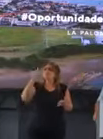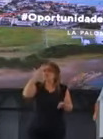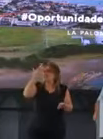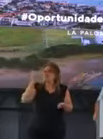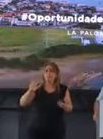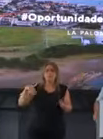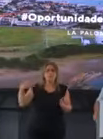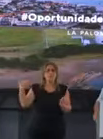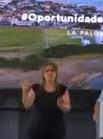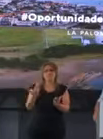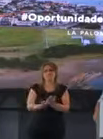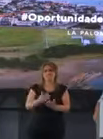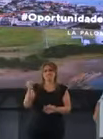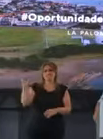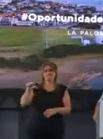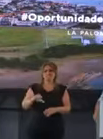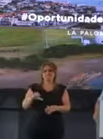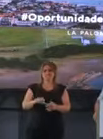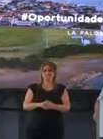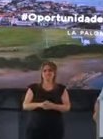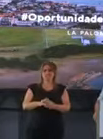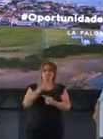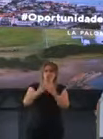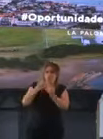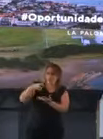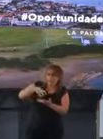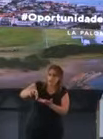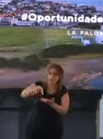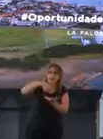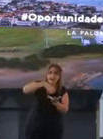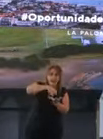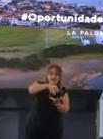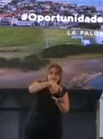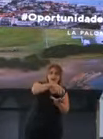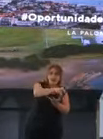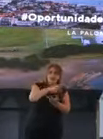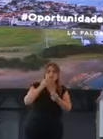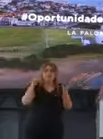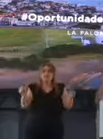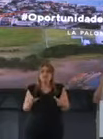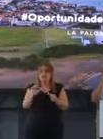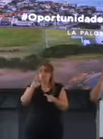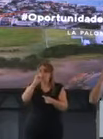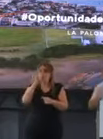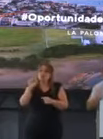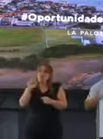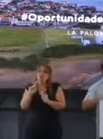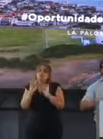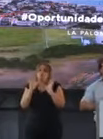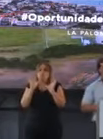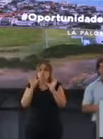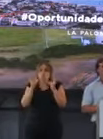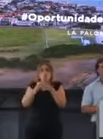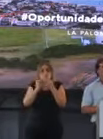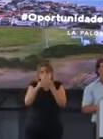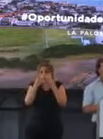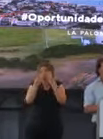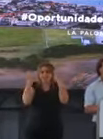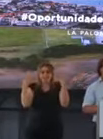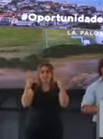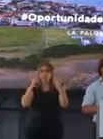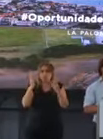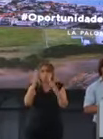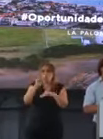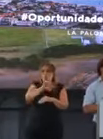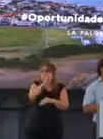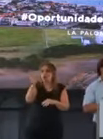fracasó en determinadas áreas de la actividad del país, sino que en su conjunto no ha